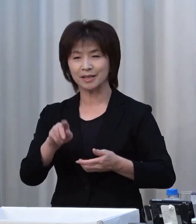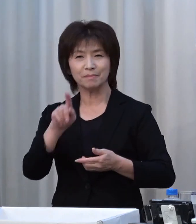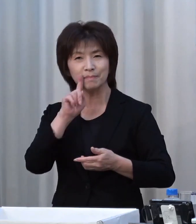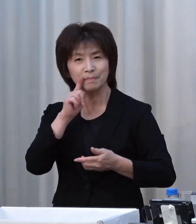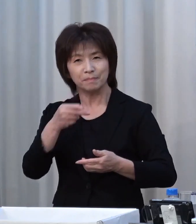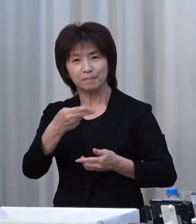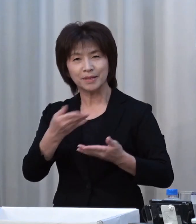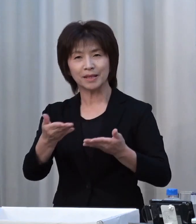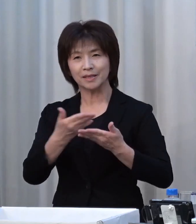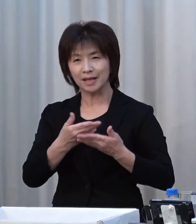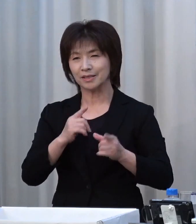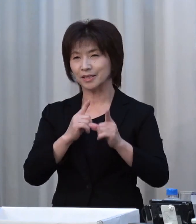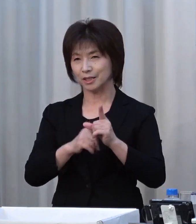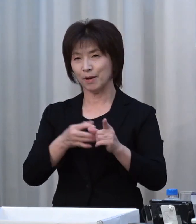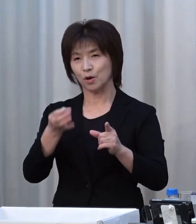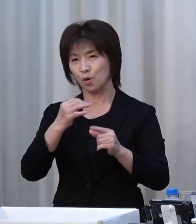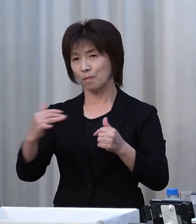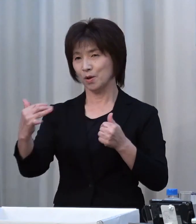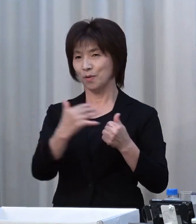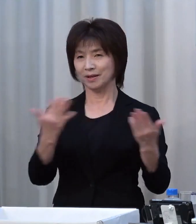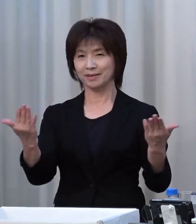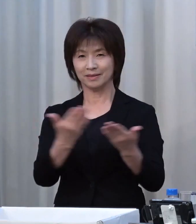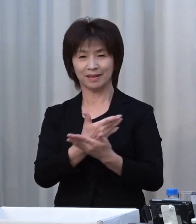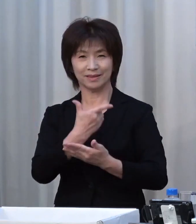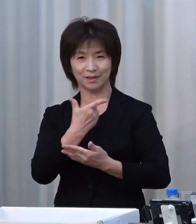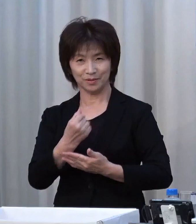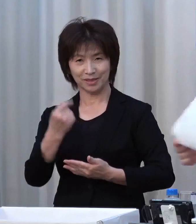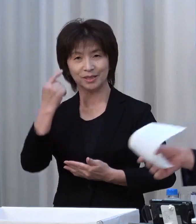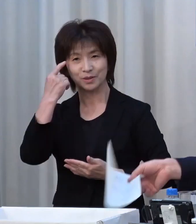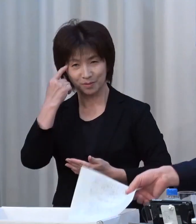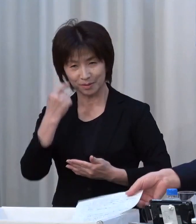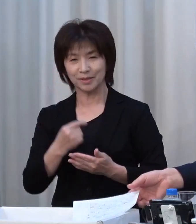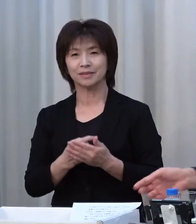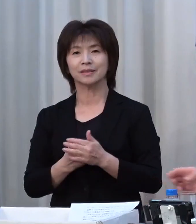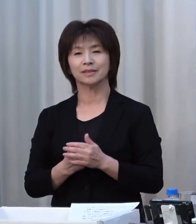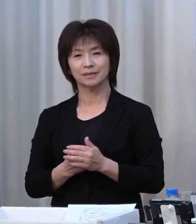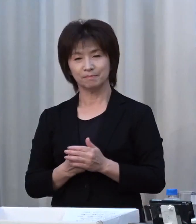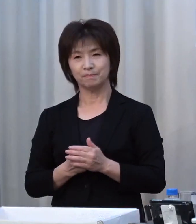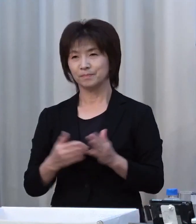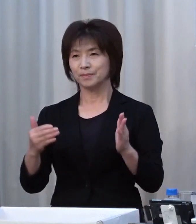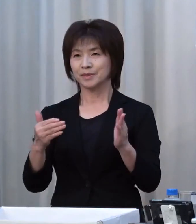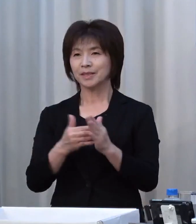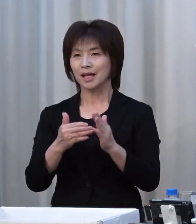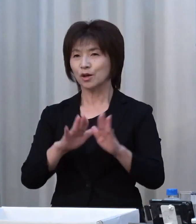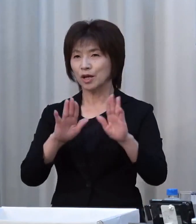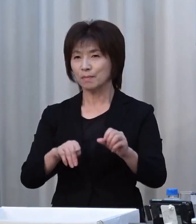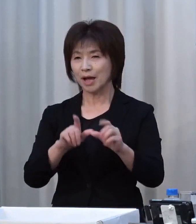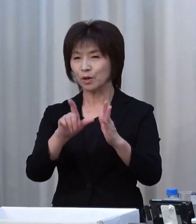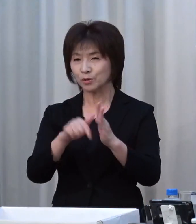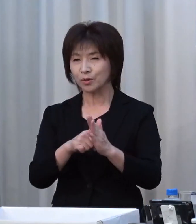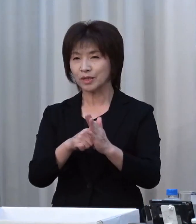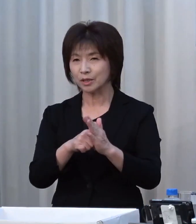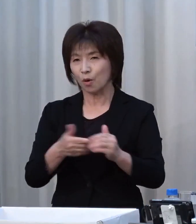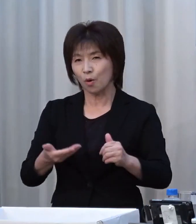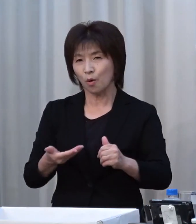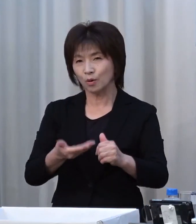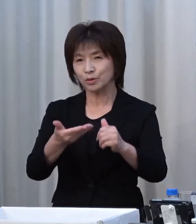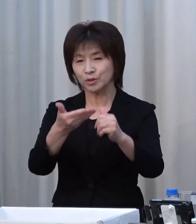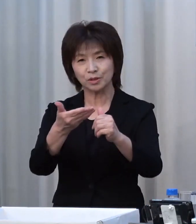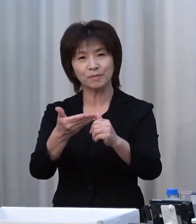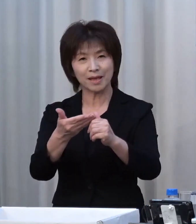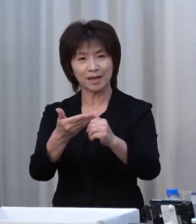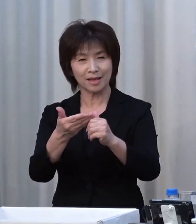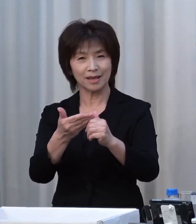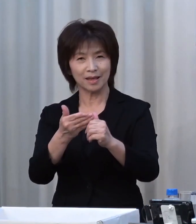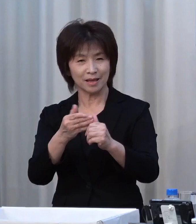ただき、千葉のお米のファンになっていただきたいと思います。最後はこの時期におすすめの耳より情